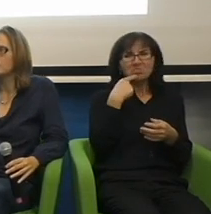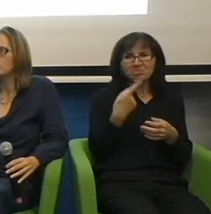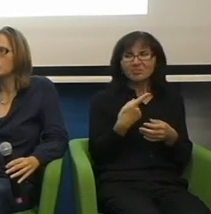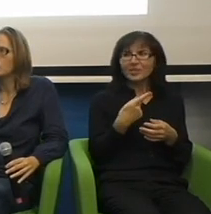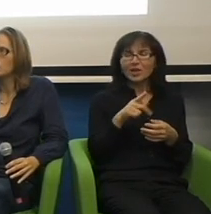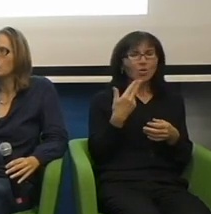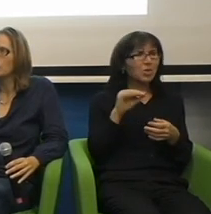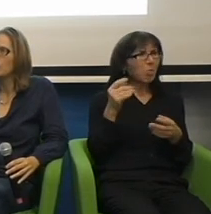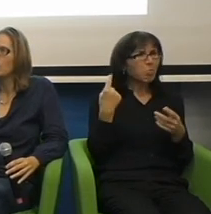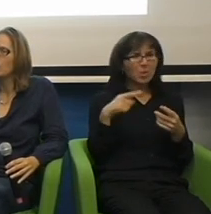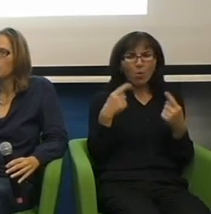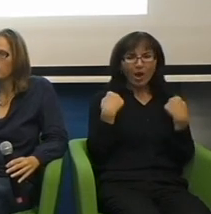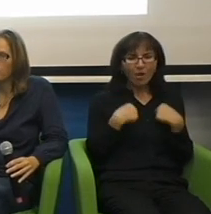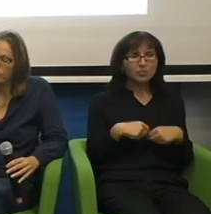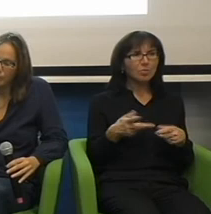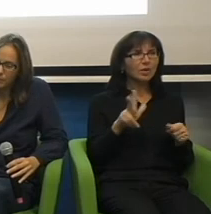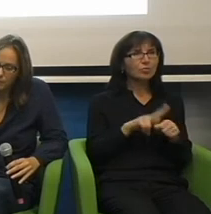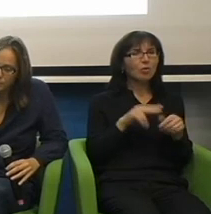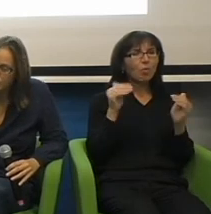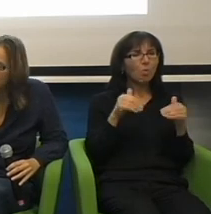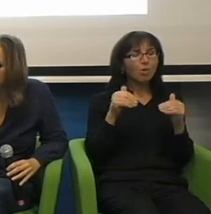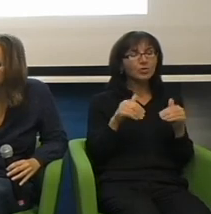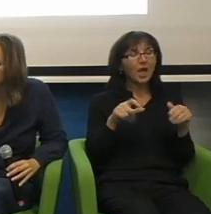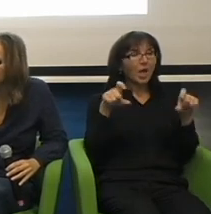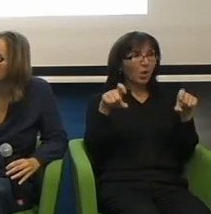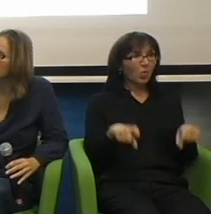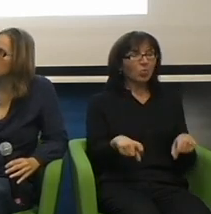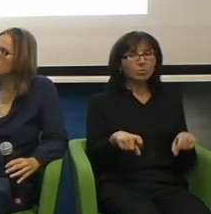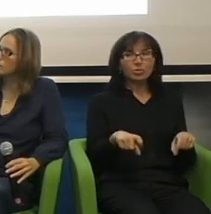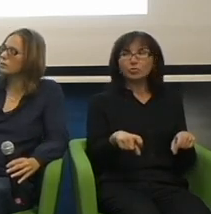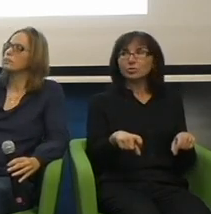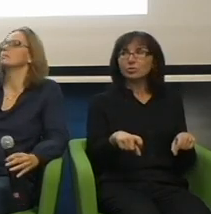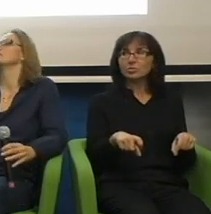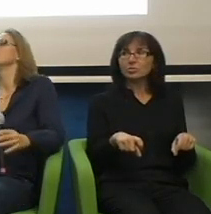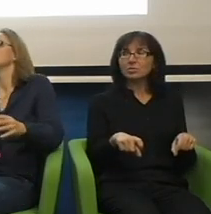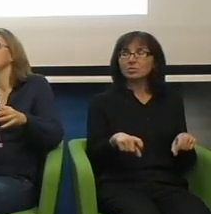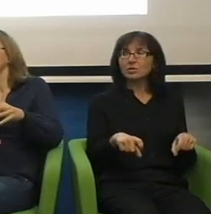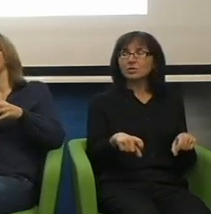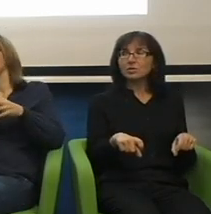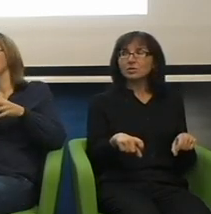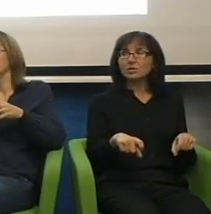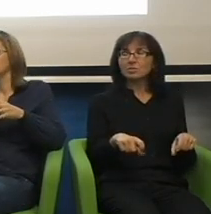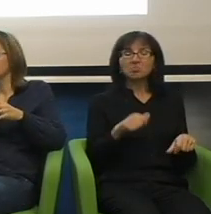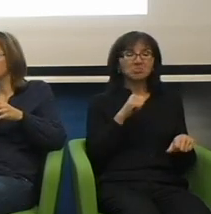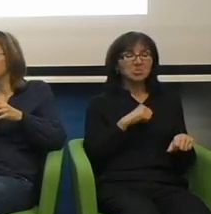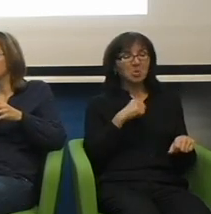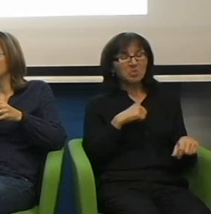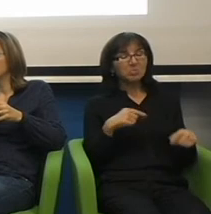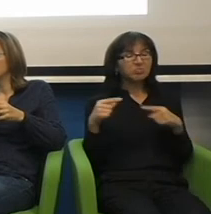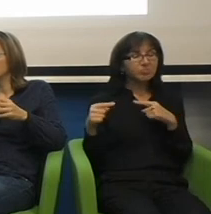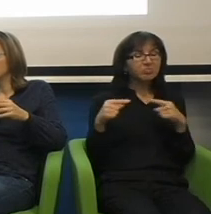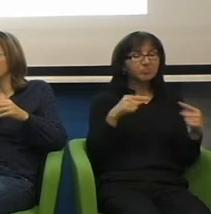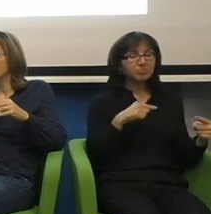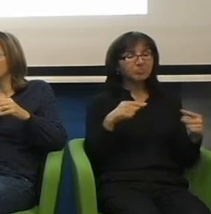była osoba, z którą można było usiąść i tak sobie po prostu inteligencko